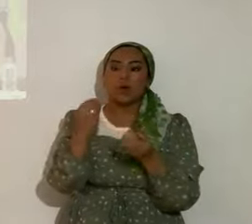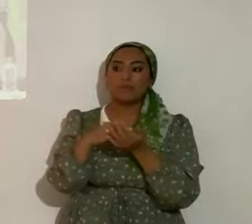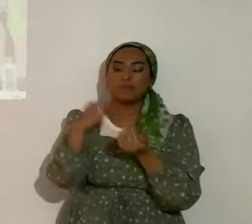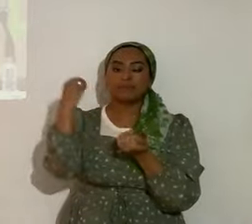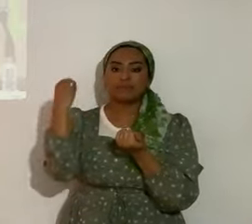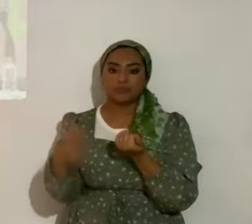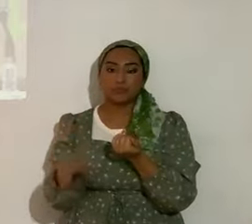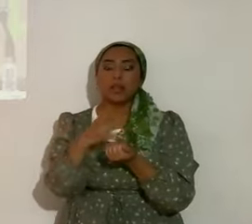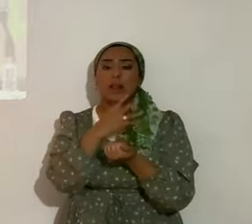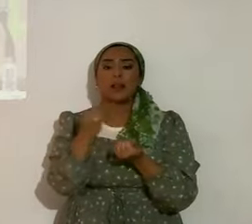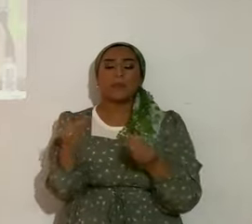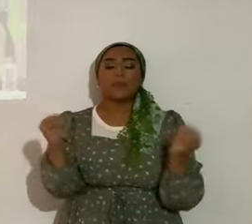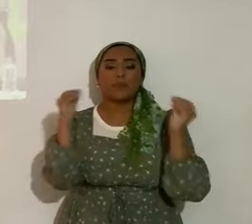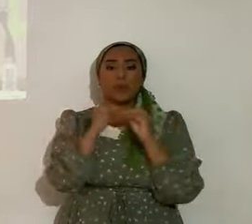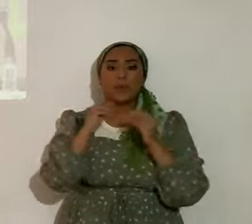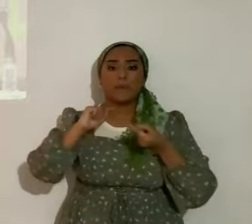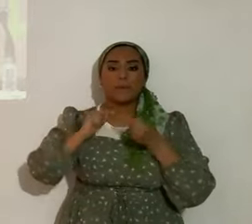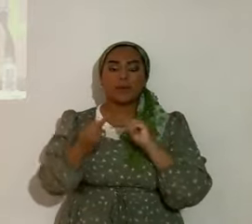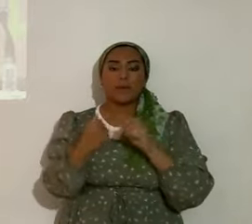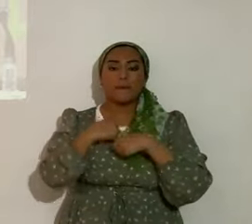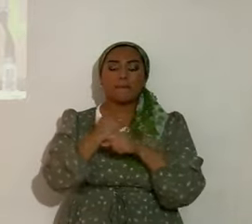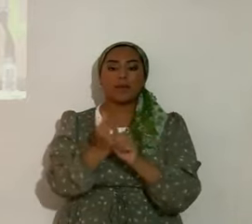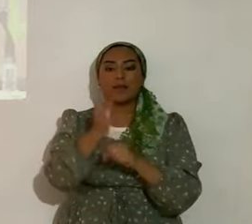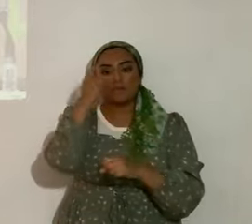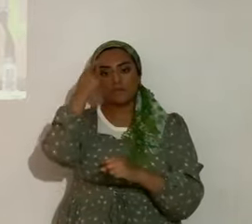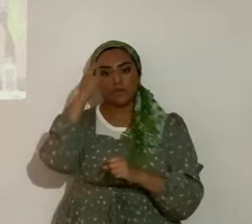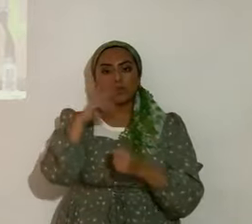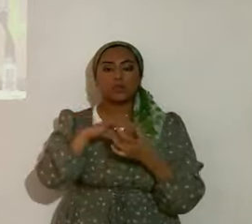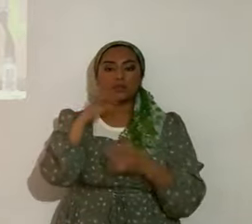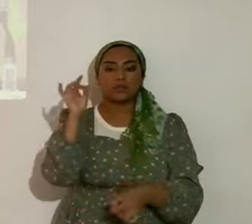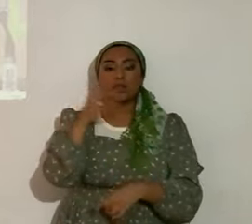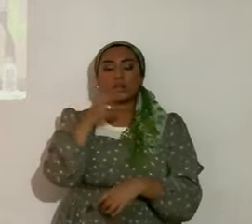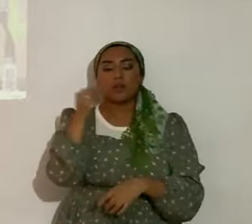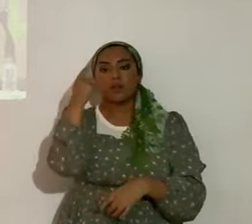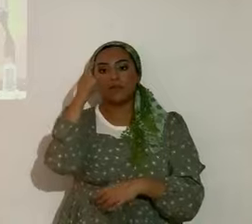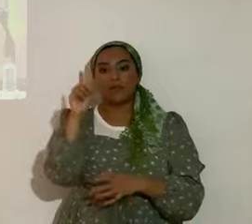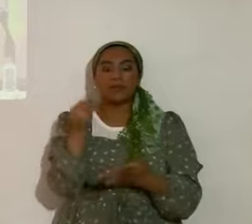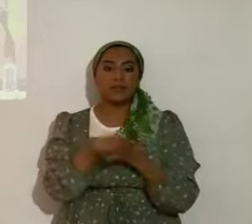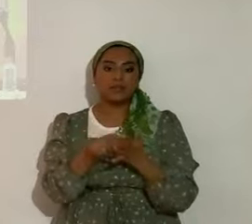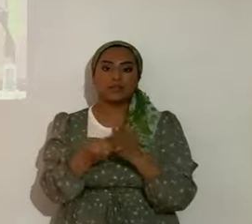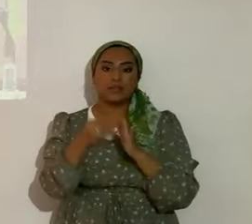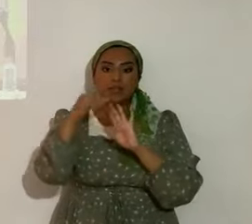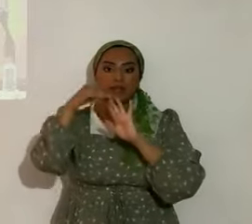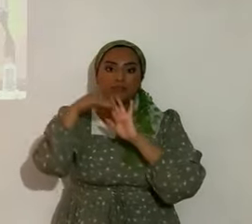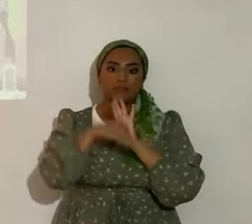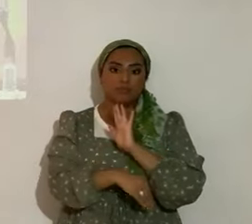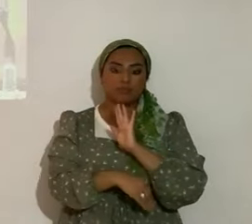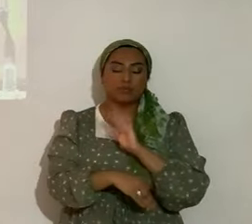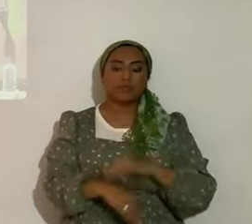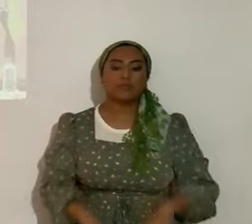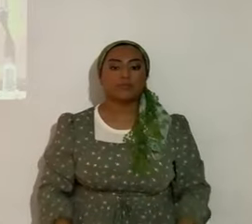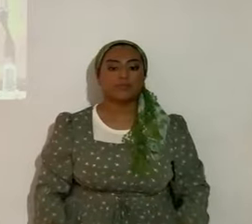y más dolor crea al alma y al bolsillo, a la cartera, ¿sí?